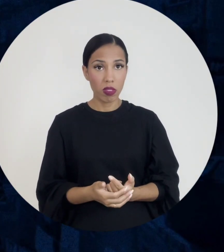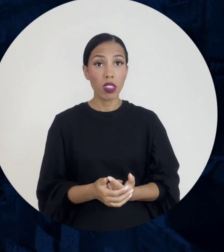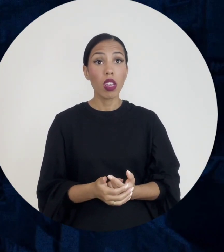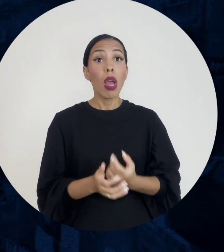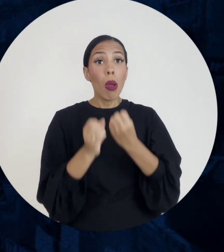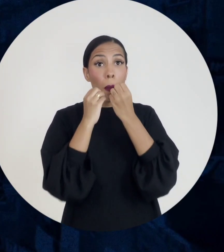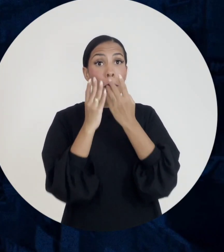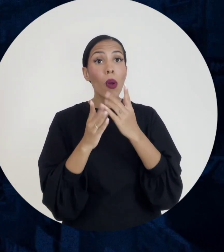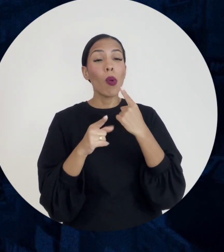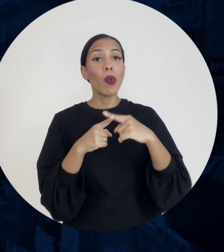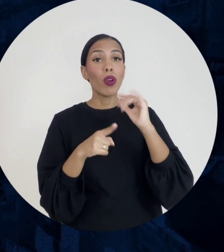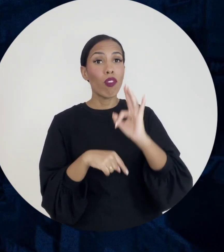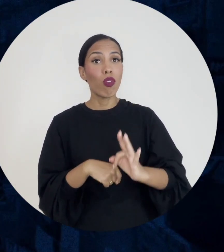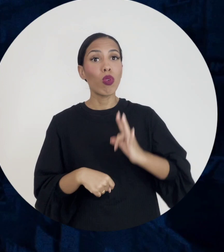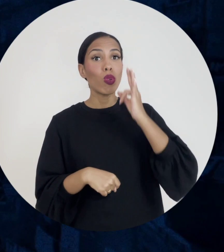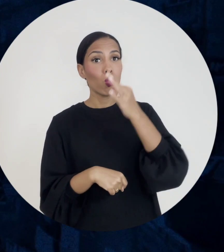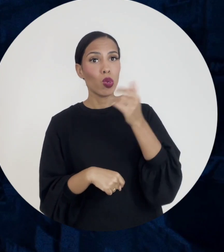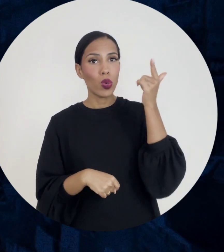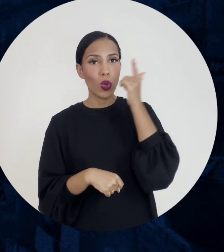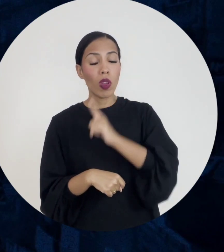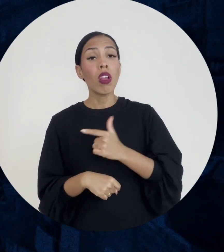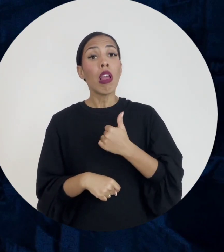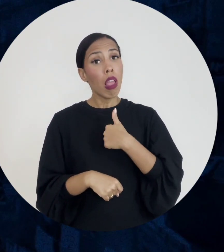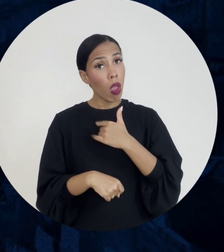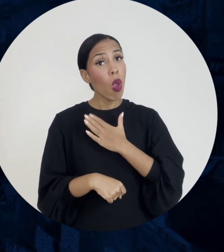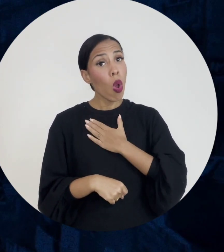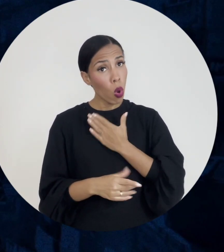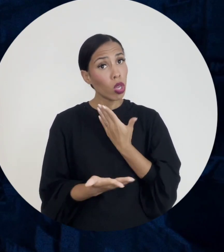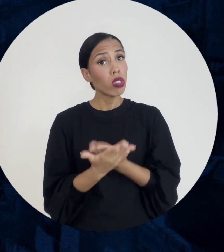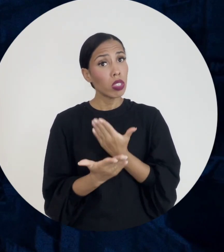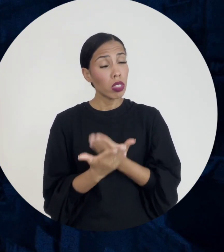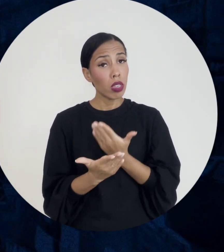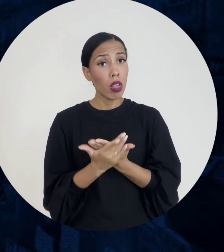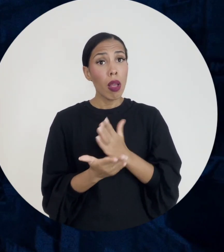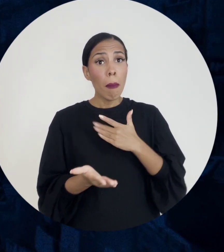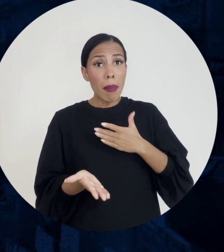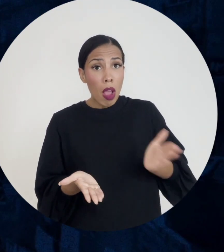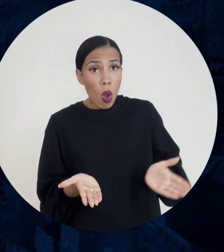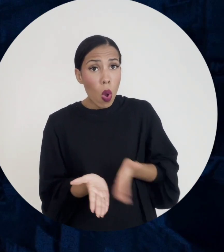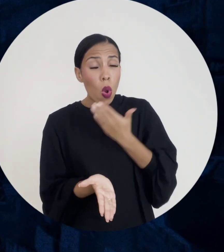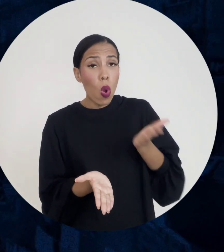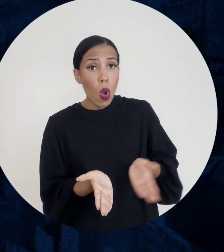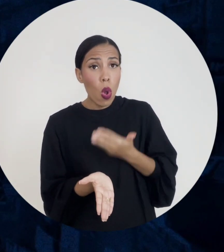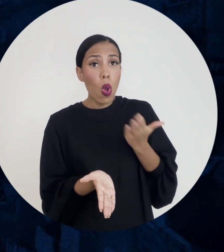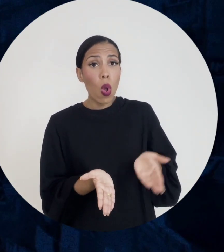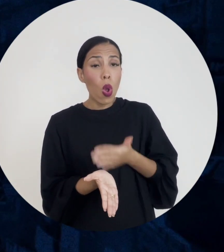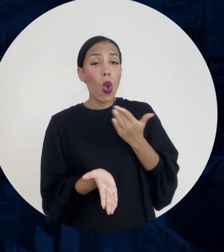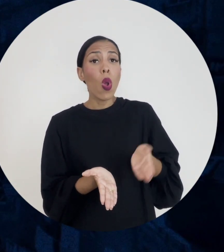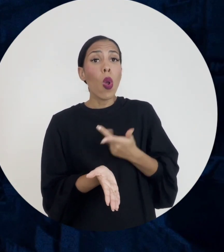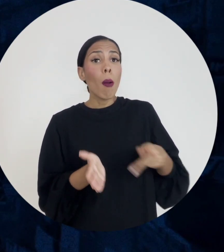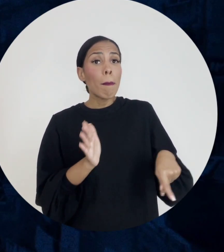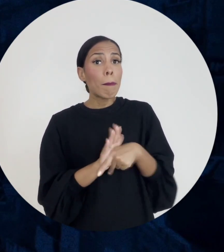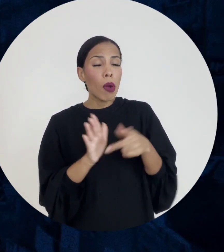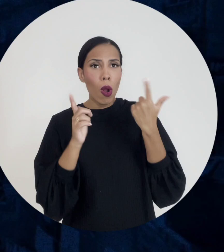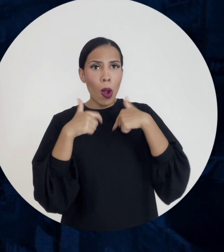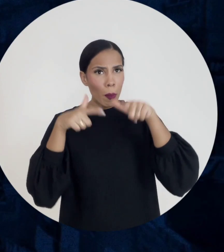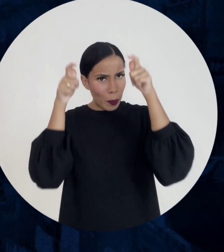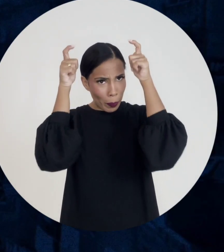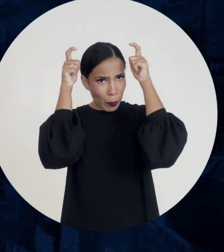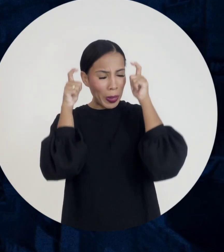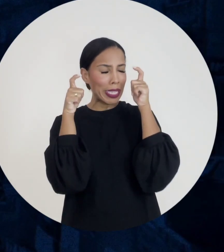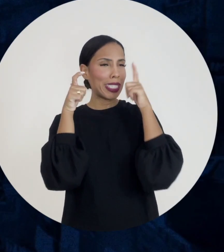cadernos eram assim, tipo caderno de princesa, né? Eu organizava antes do ano letivo,